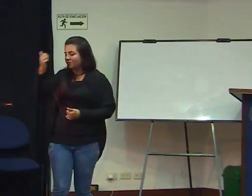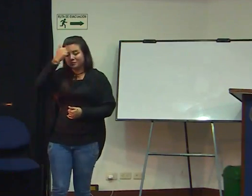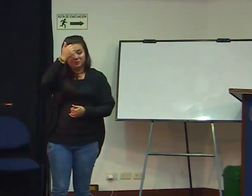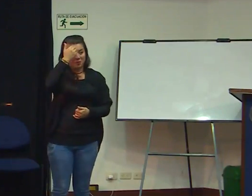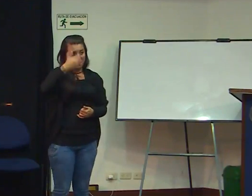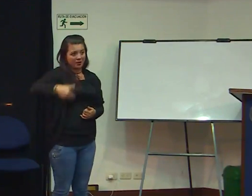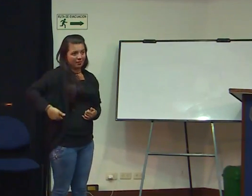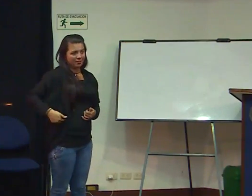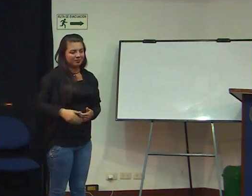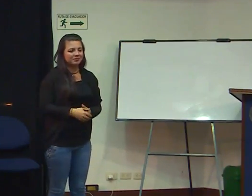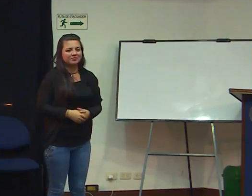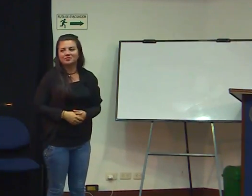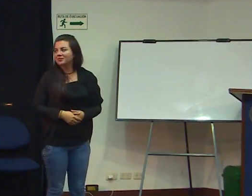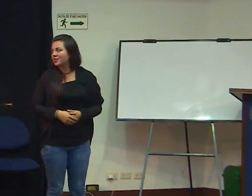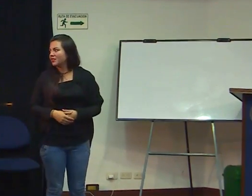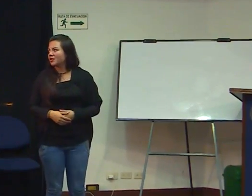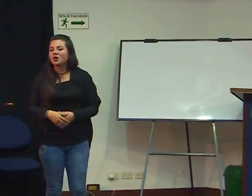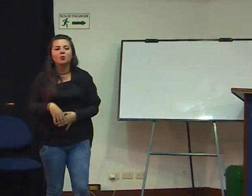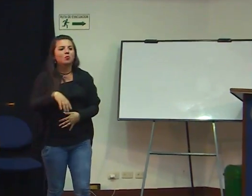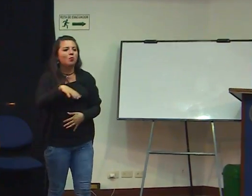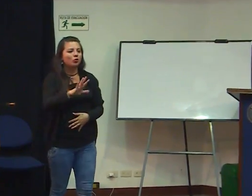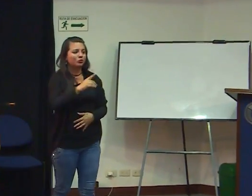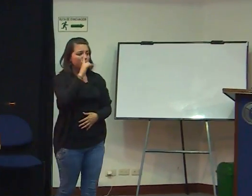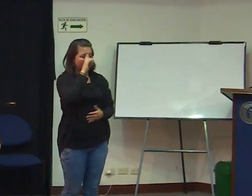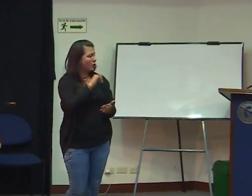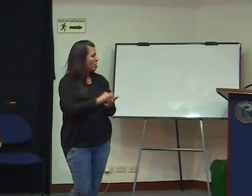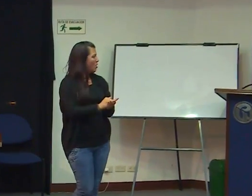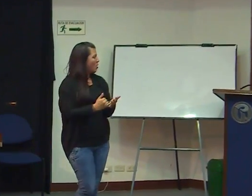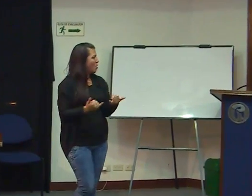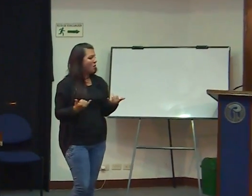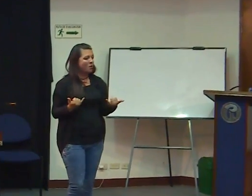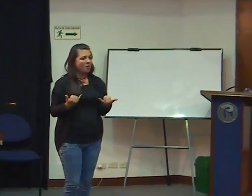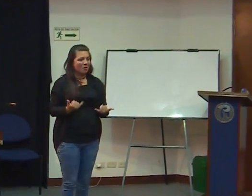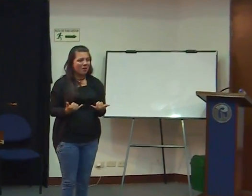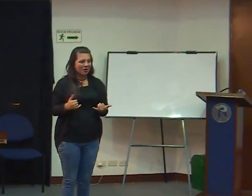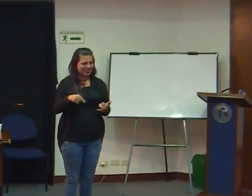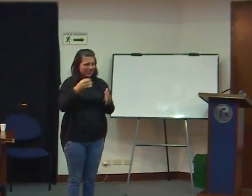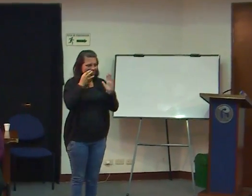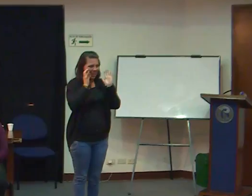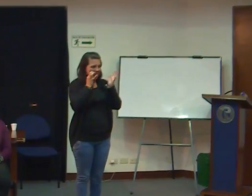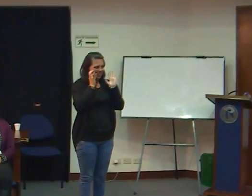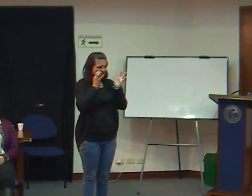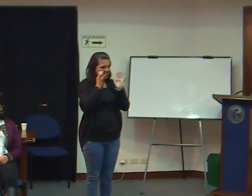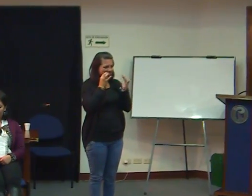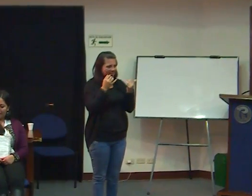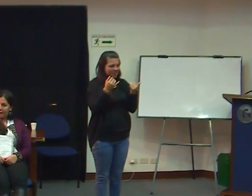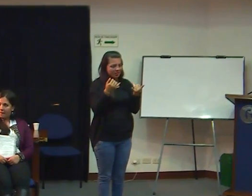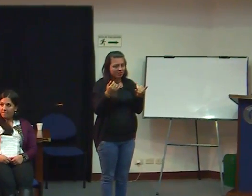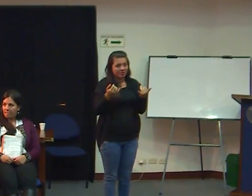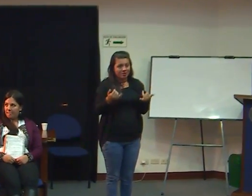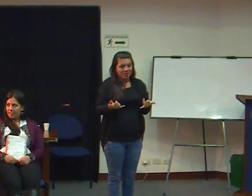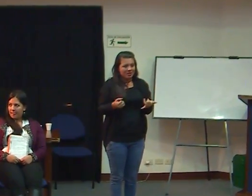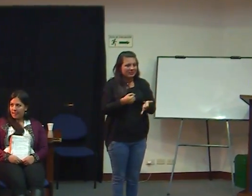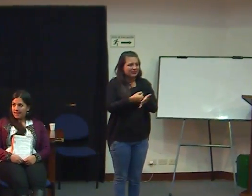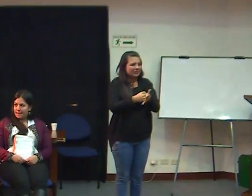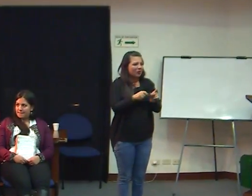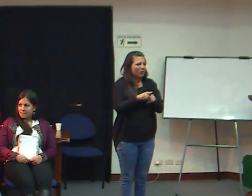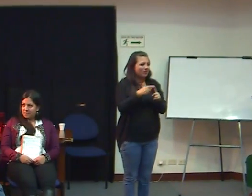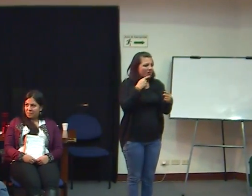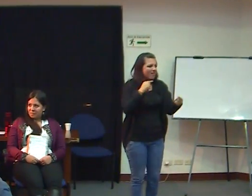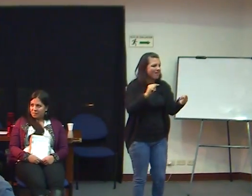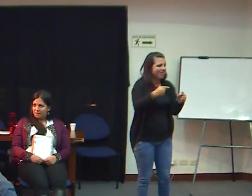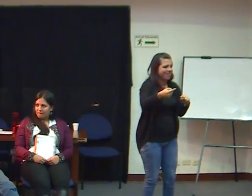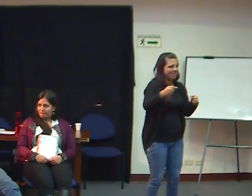Marta. Bueno, yo sí creo que hoy en este café que tratamos de que sea muy